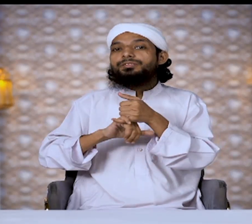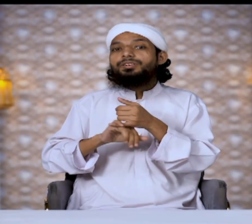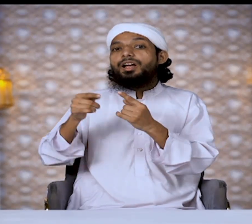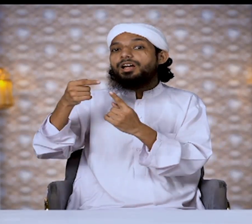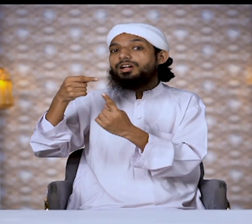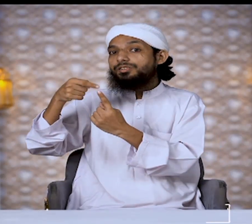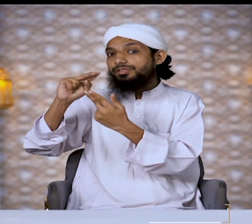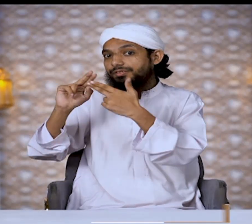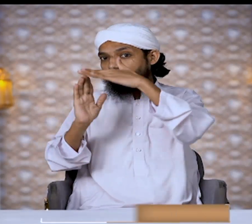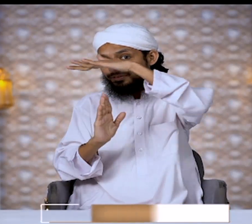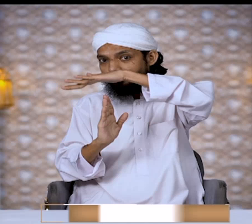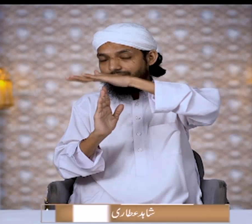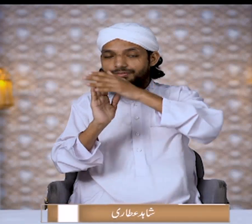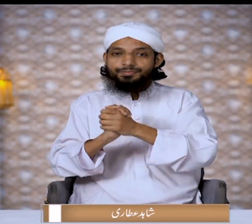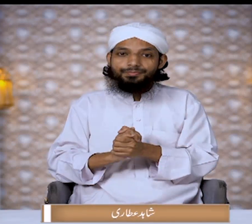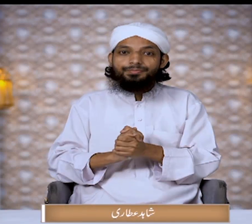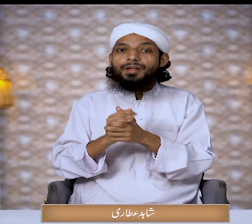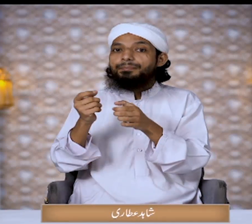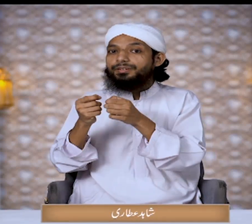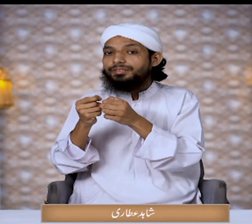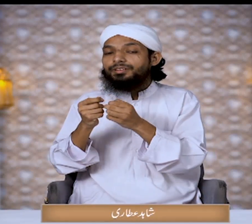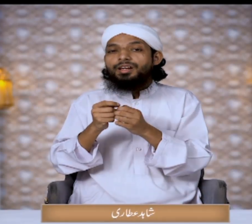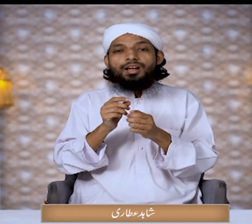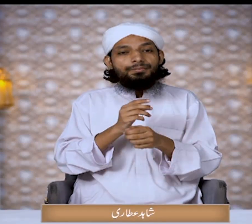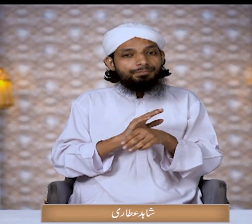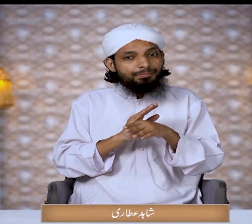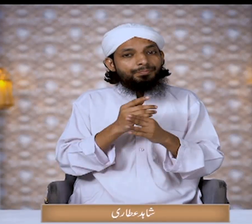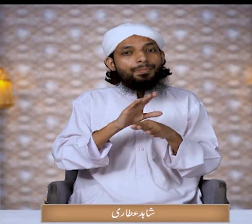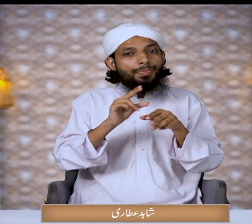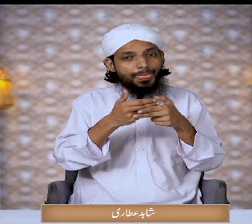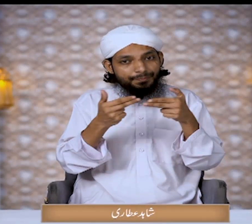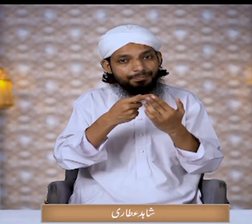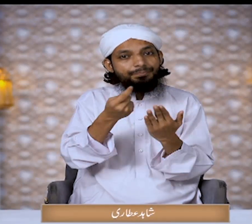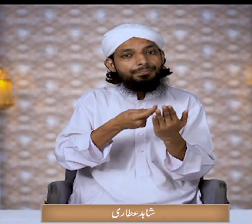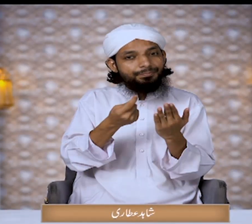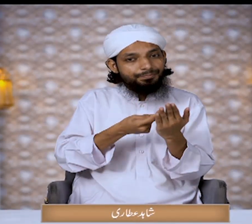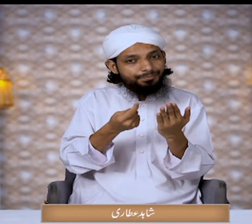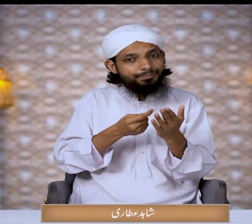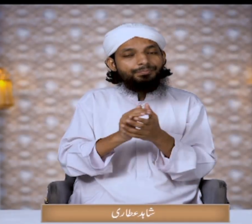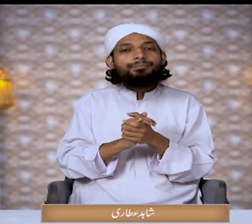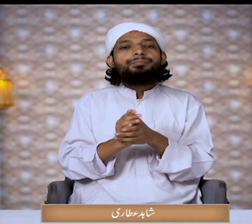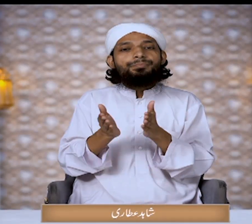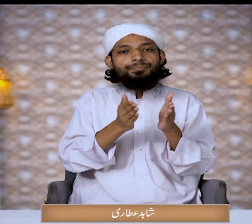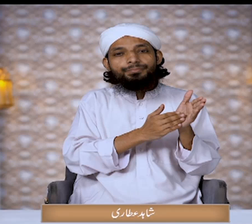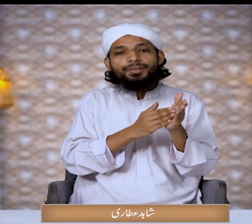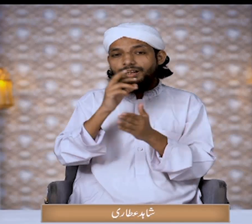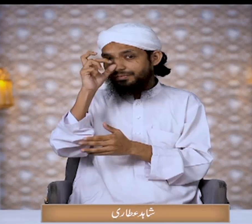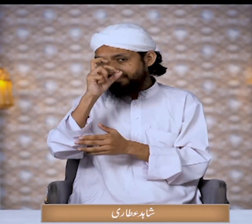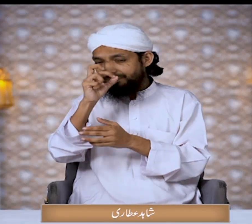مفتی محمد ظفر الدین بہاری رحمۃ اللہ علیہ فرماتے ہیں اکثر اوقات آپ رحمۃ اللہ علیہ تصنیف و تالیف میں مشغول رہتے۔ عموماً علماء کرام فارغ